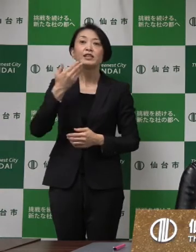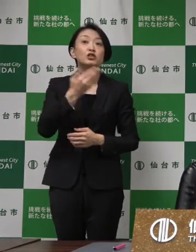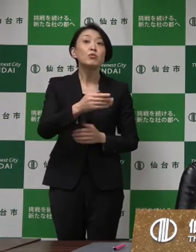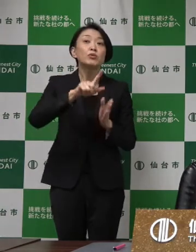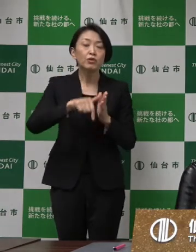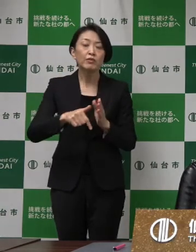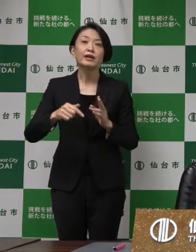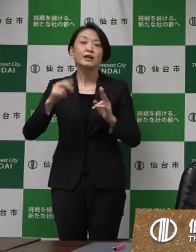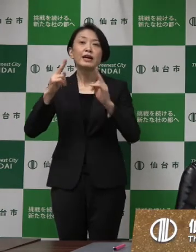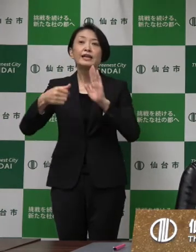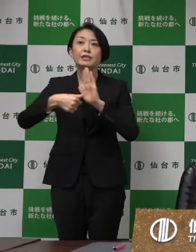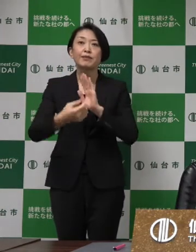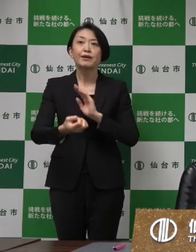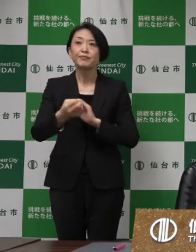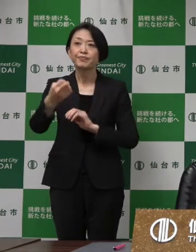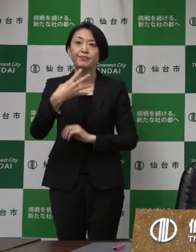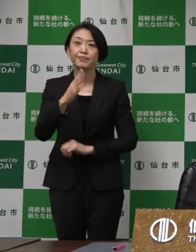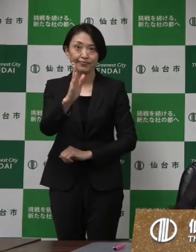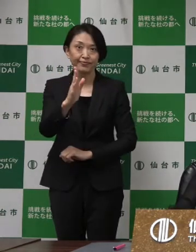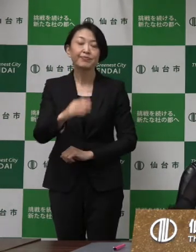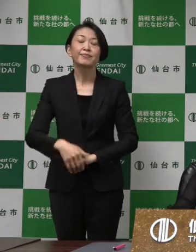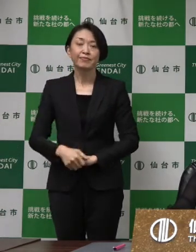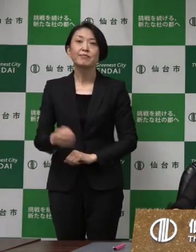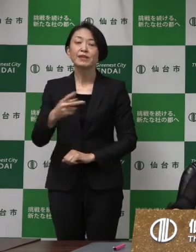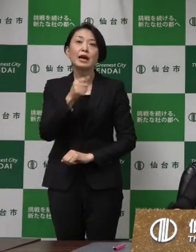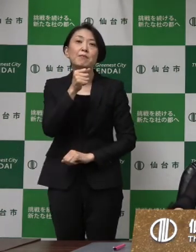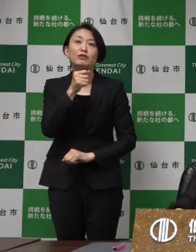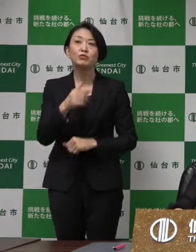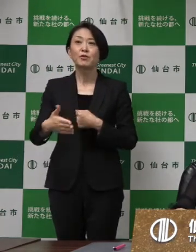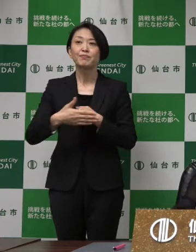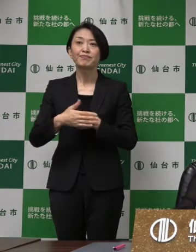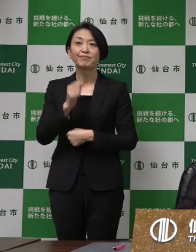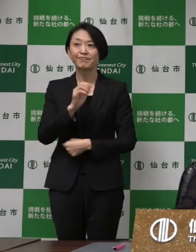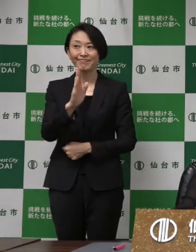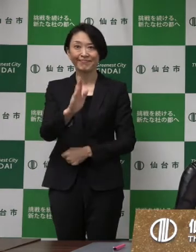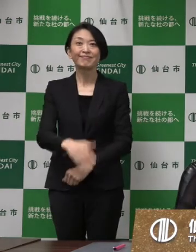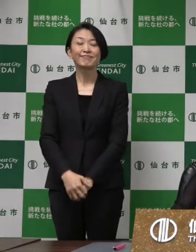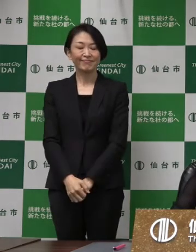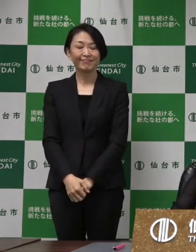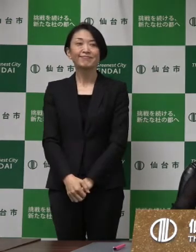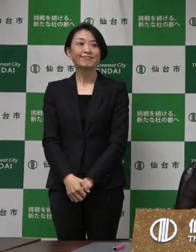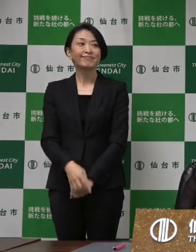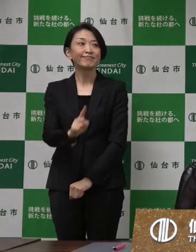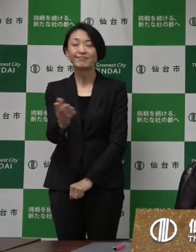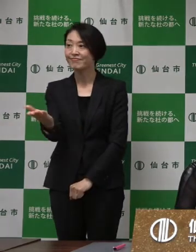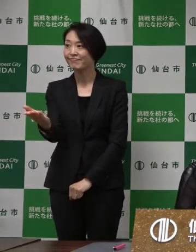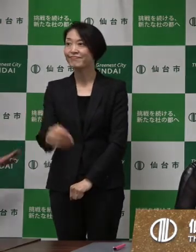と氏名を述べていただいた上でお話しください。またマイクの使用についてもご協力をお願いいたします。では質問いかがでしょう